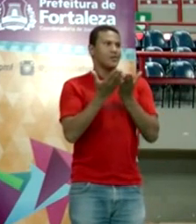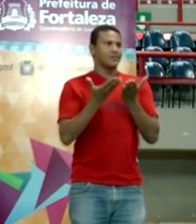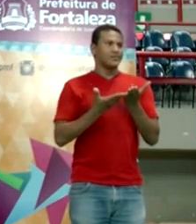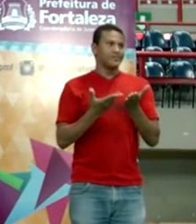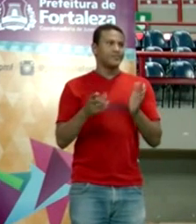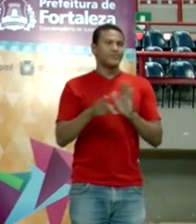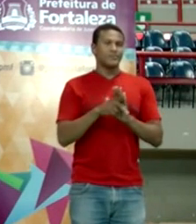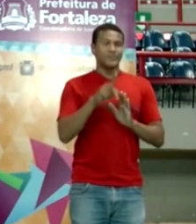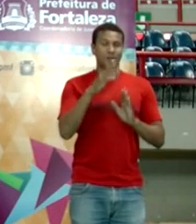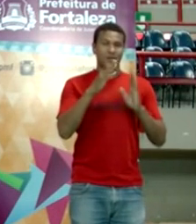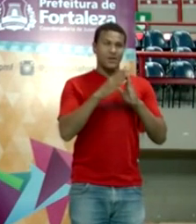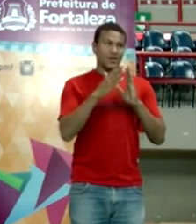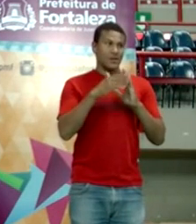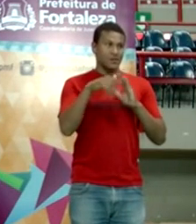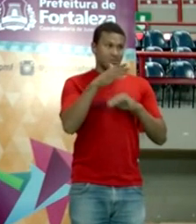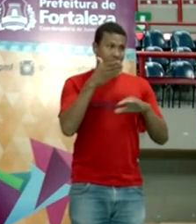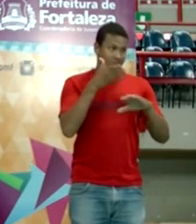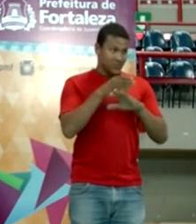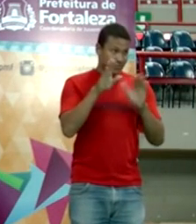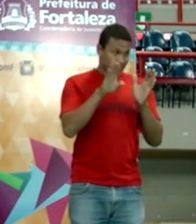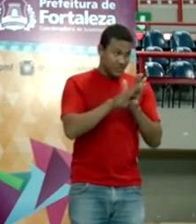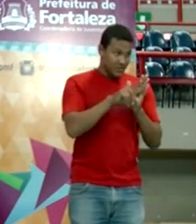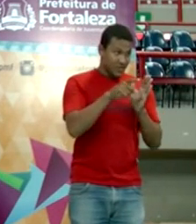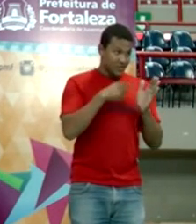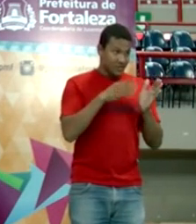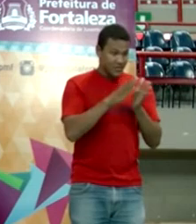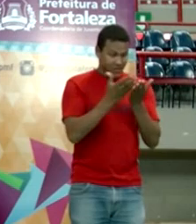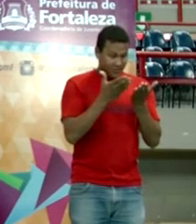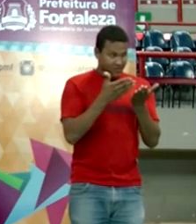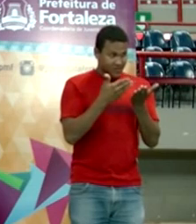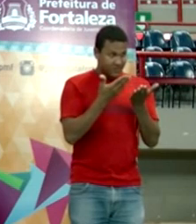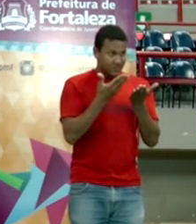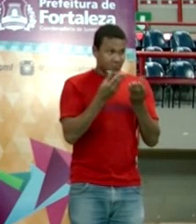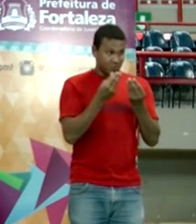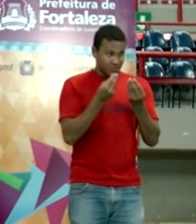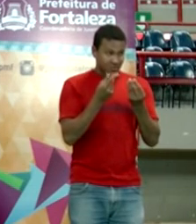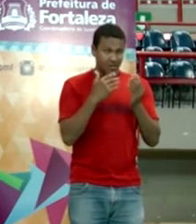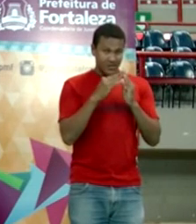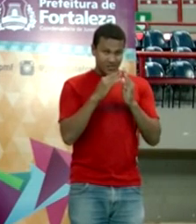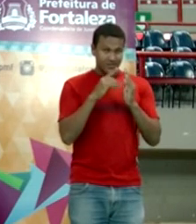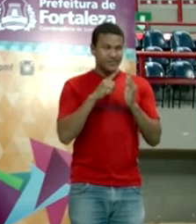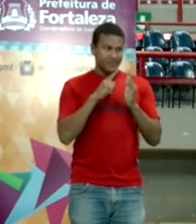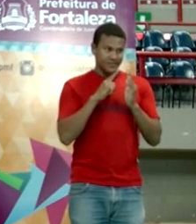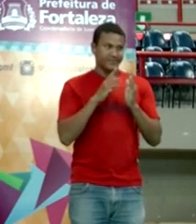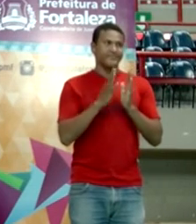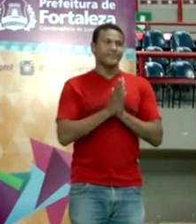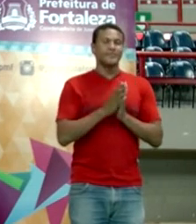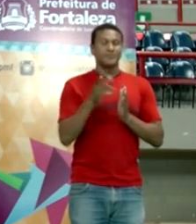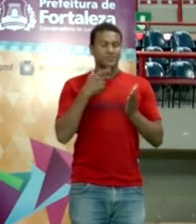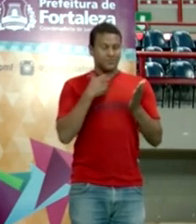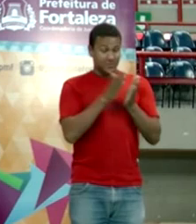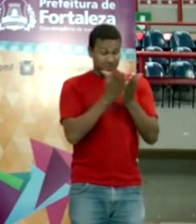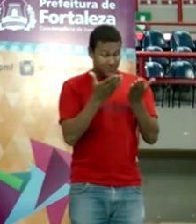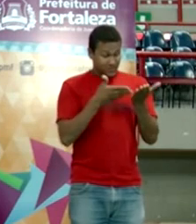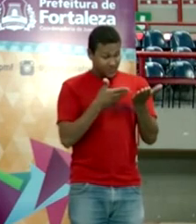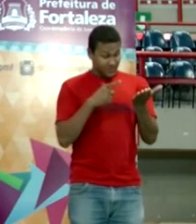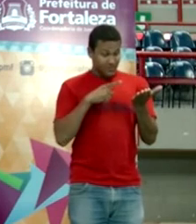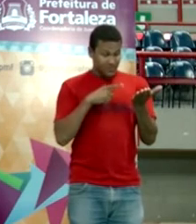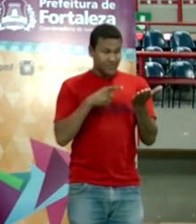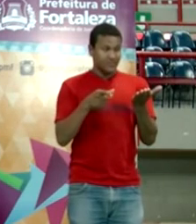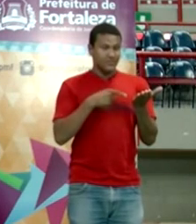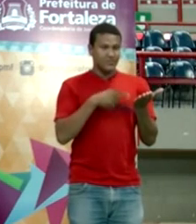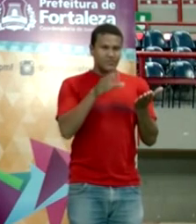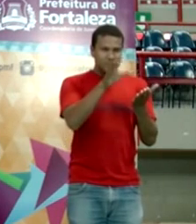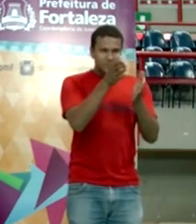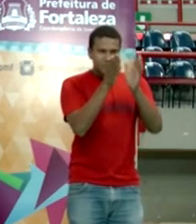você vai encontrar lá os seus livros todos. Você tem livro em casa. Então você vai pegar um livro daqueles